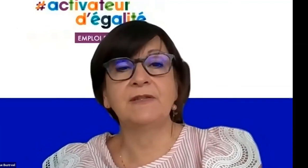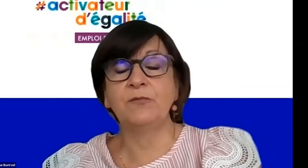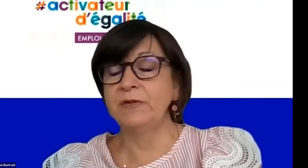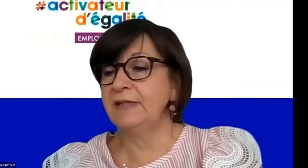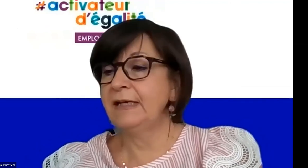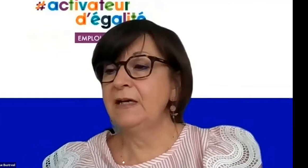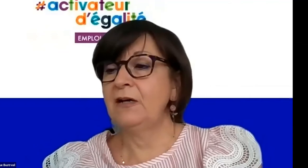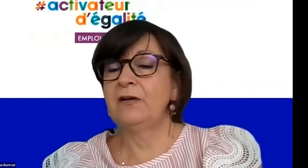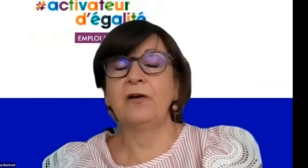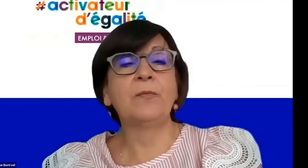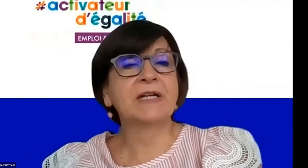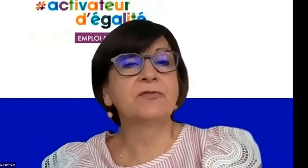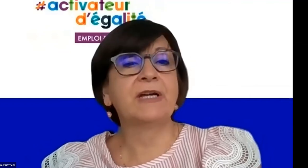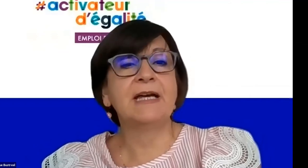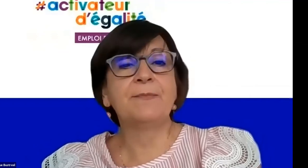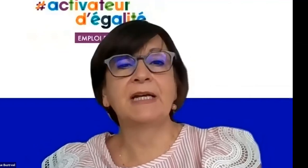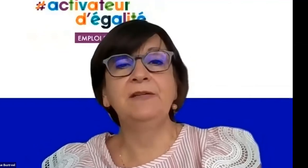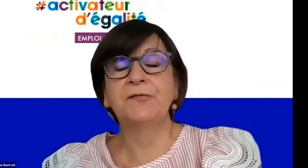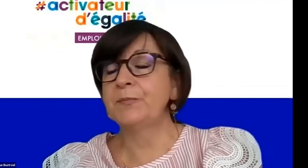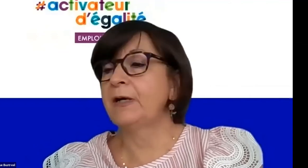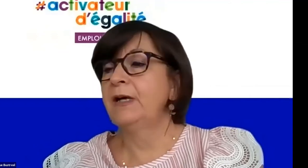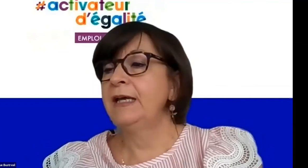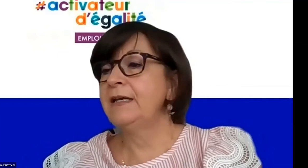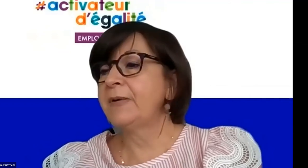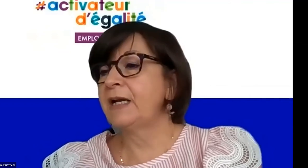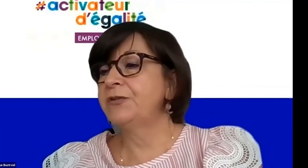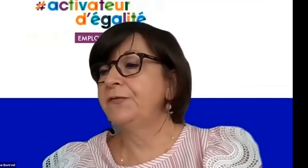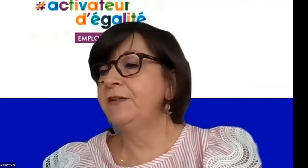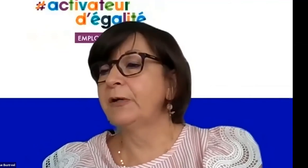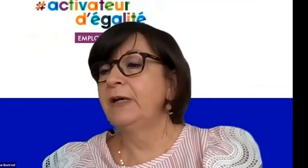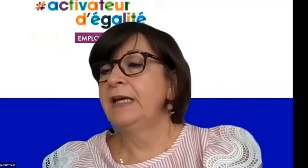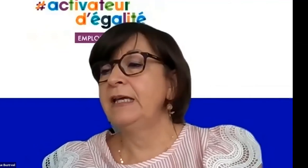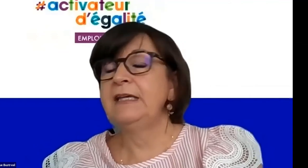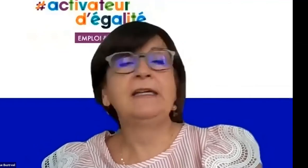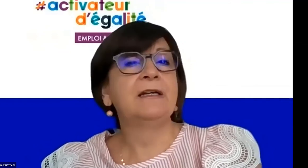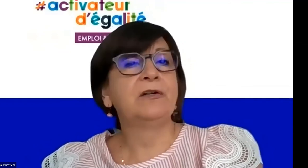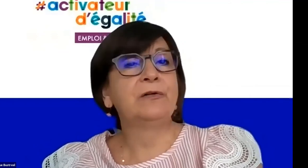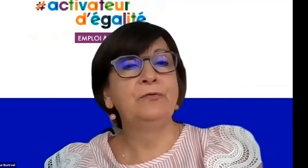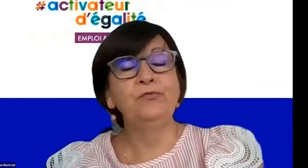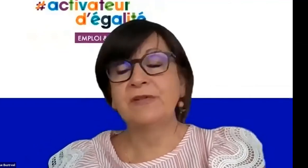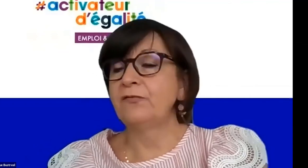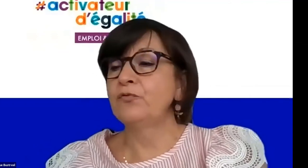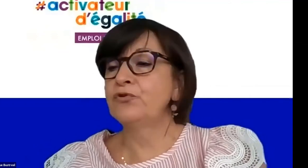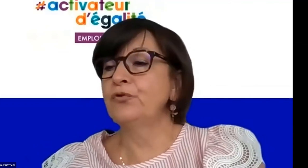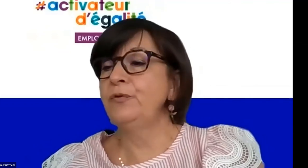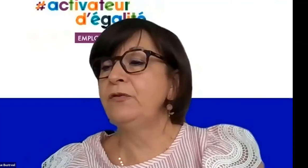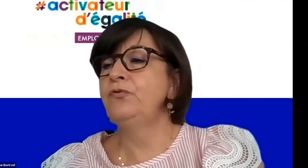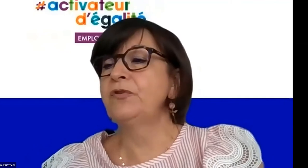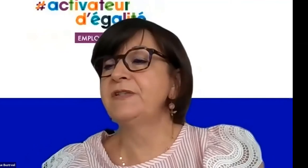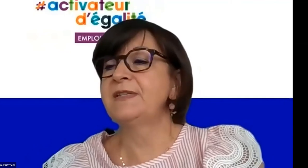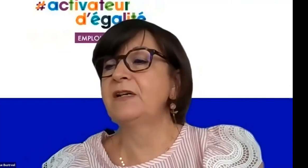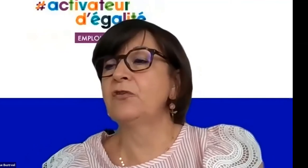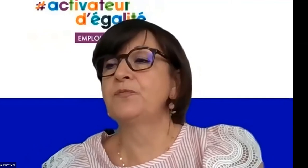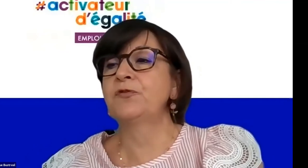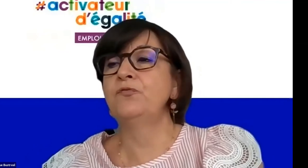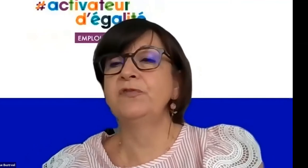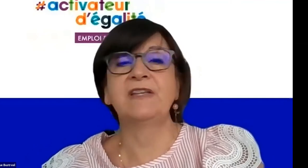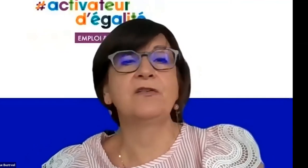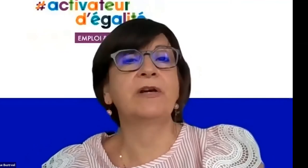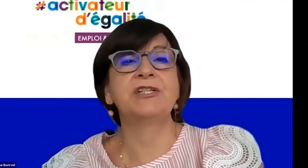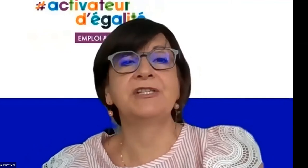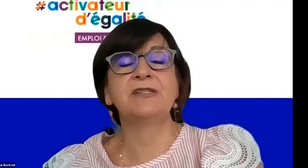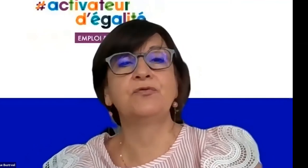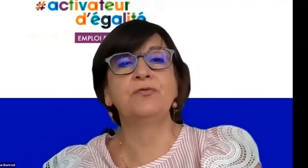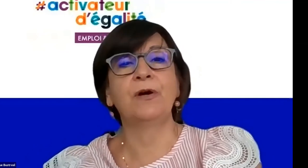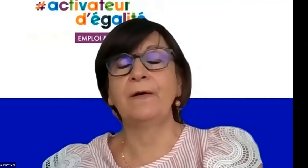consultation qui avait été menée en partenariat par l'IFOP et par l'AGEFIPH. Et nous avons aujourd'hui une deuxième séquence puisque nous nous